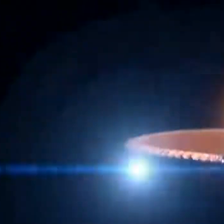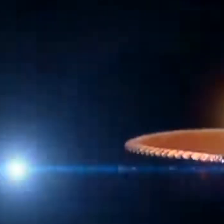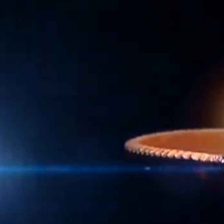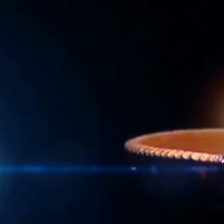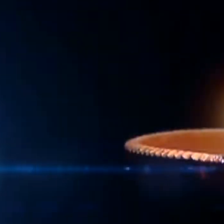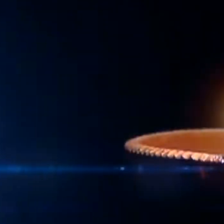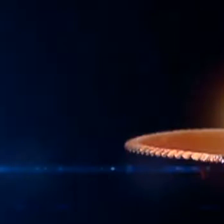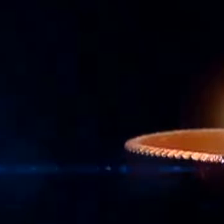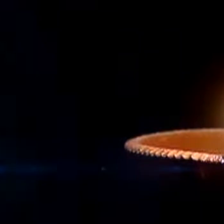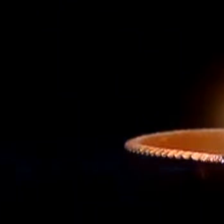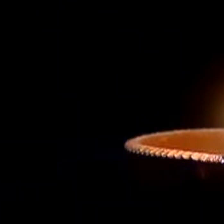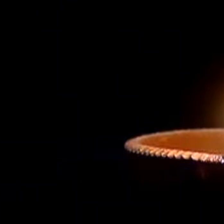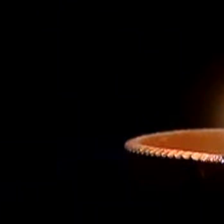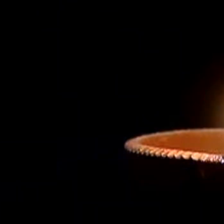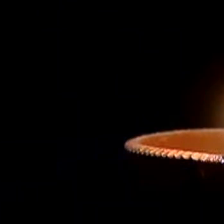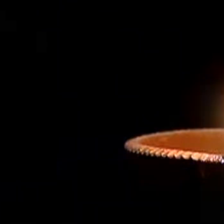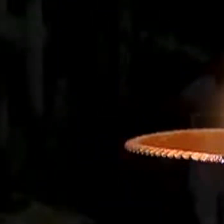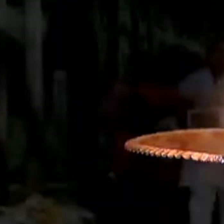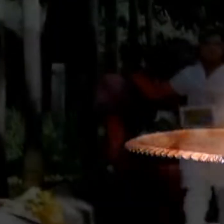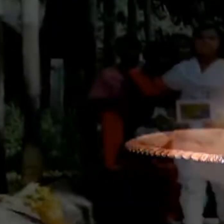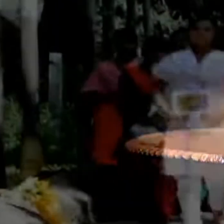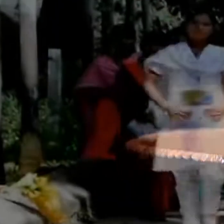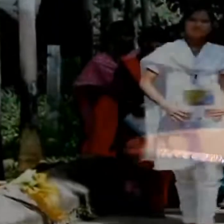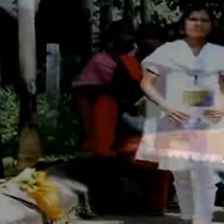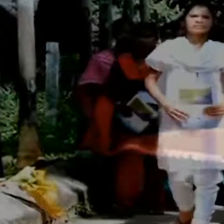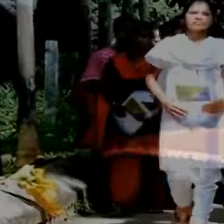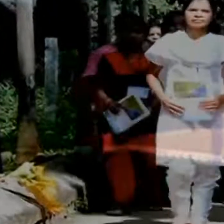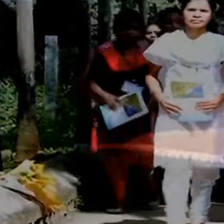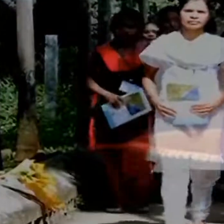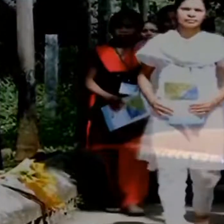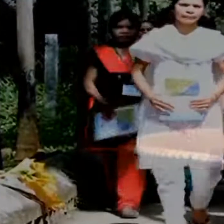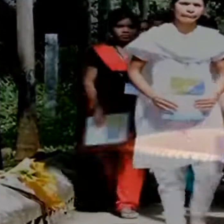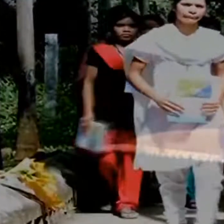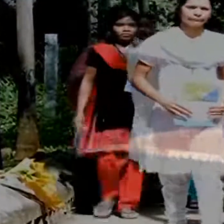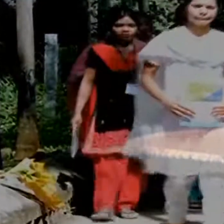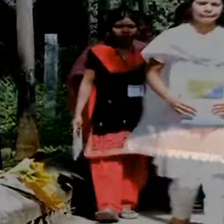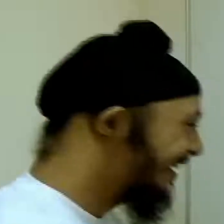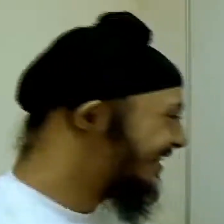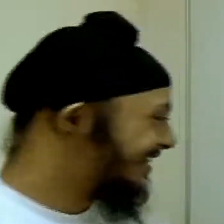जीवन ये प्रकाशित करने राहों को आलोकित करने,